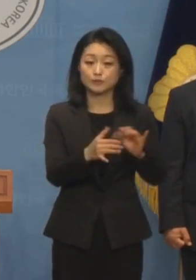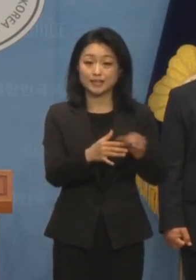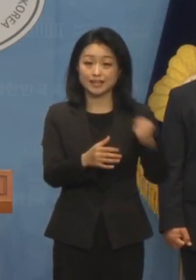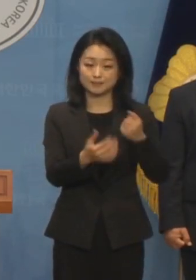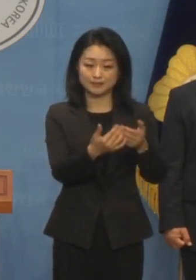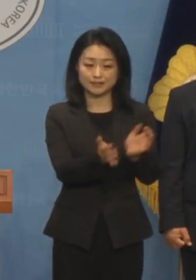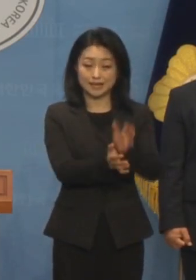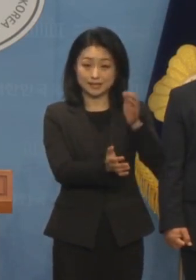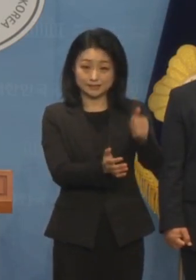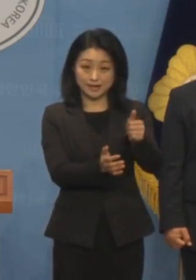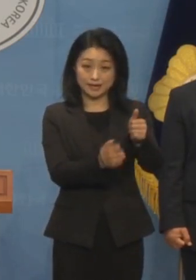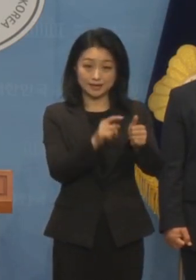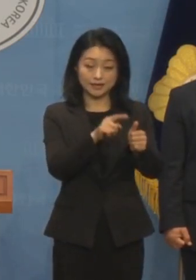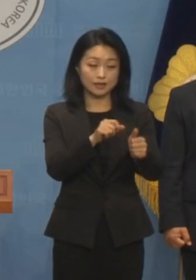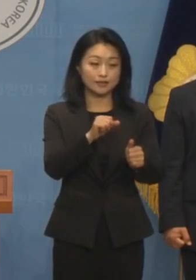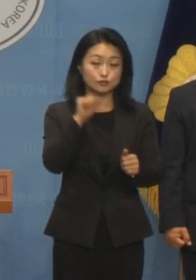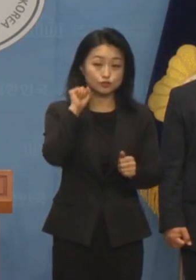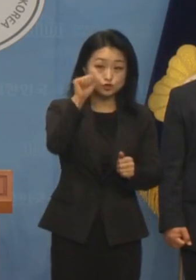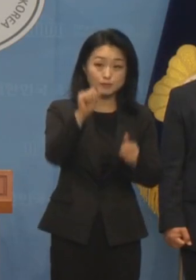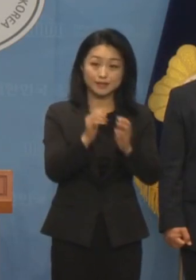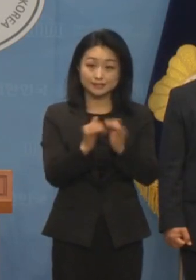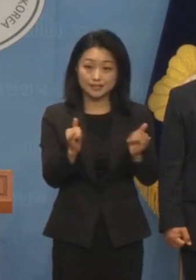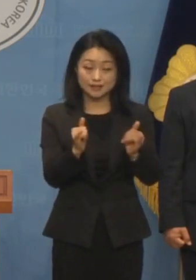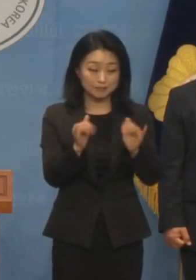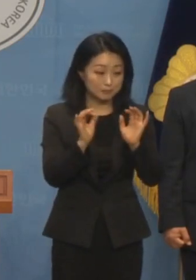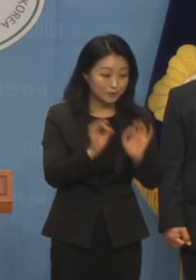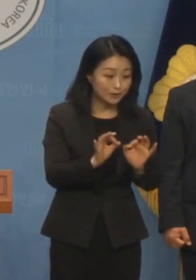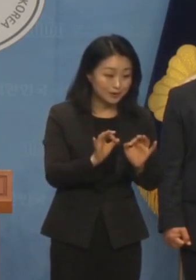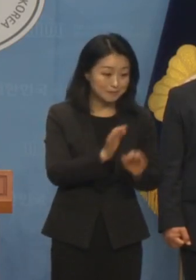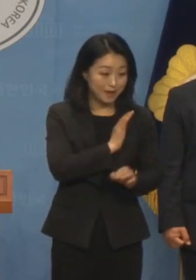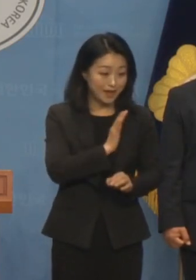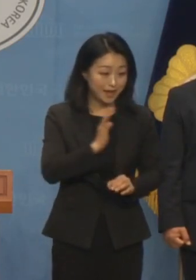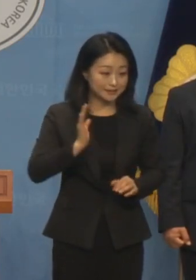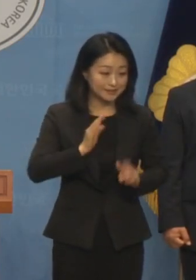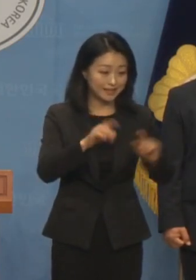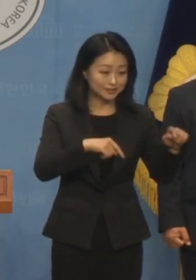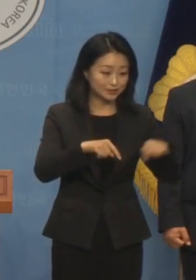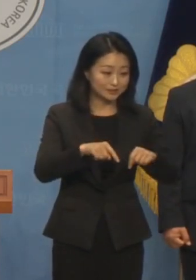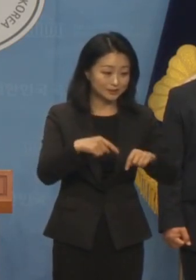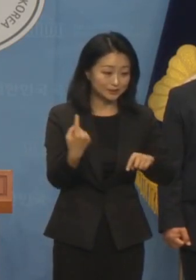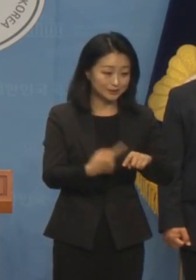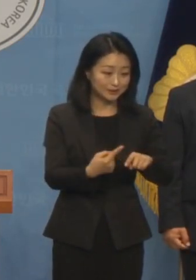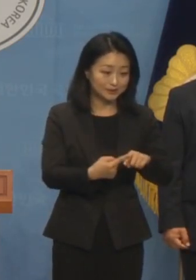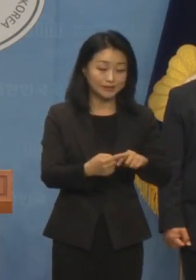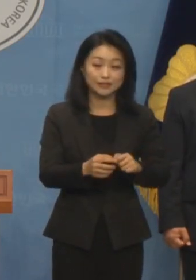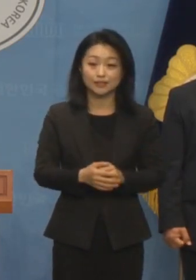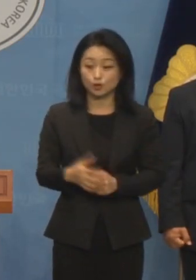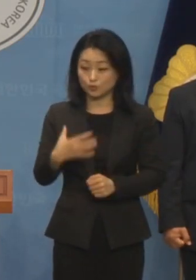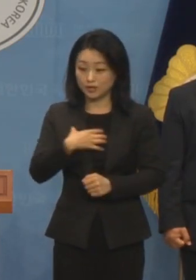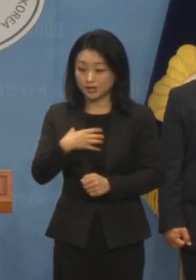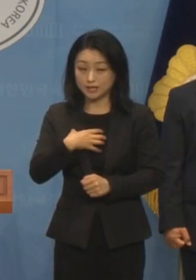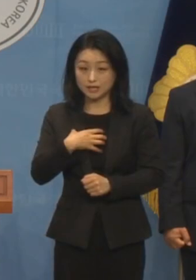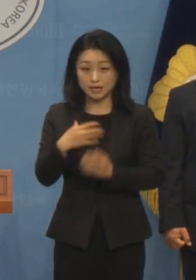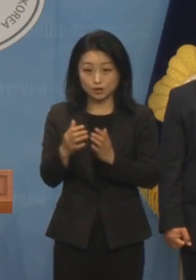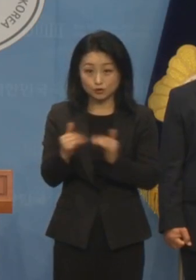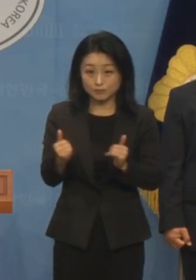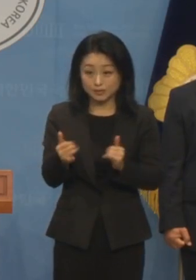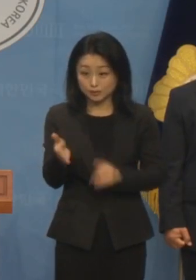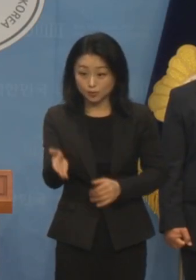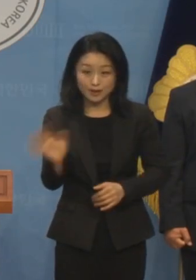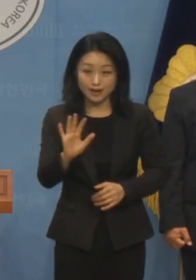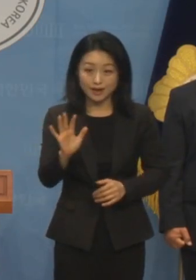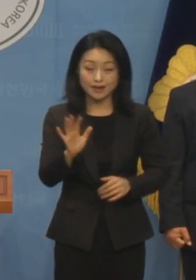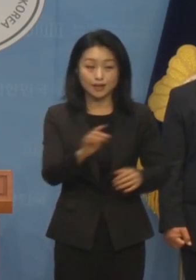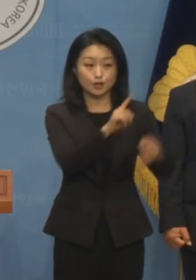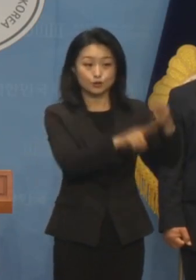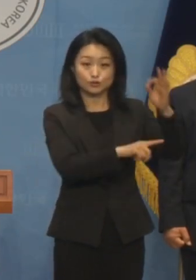당대표 후보들의 화두는 배신의 정치입니다. 위기를 경험하는 국민의 손 대신 추락하는